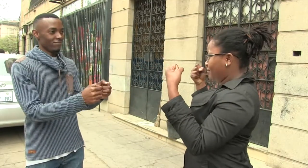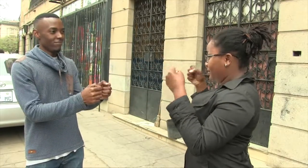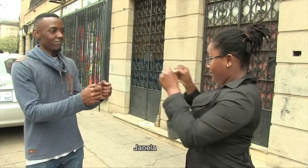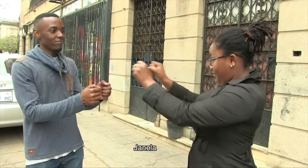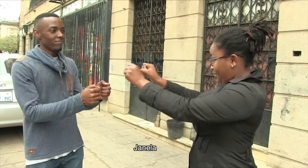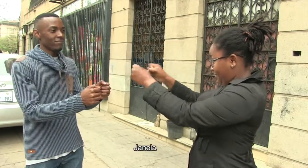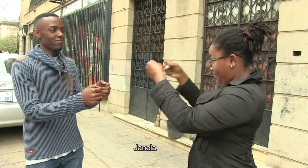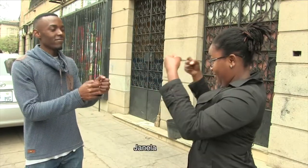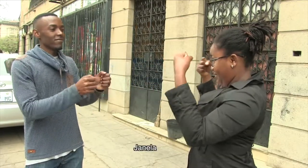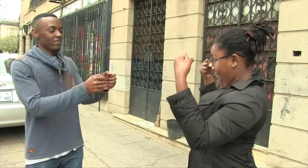Janela